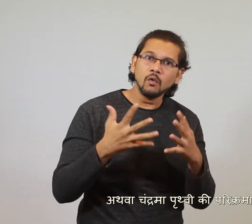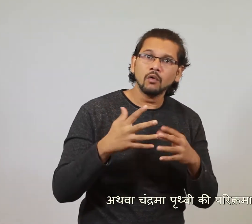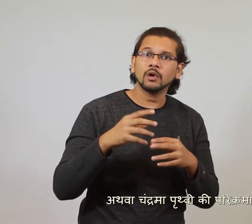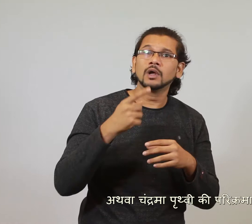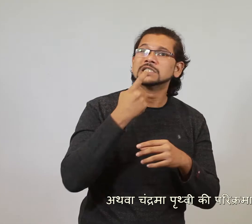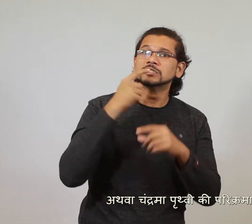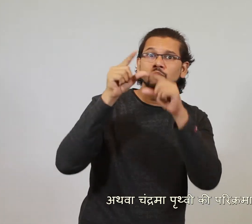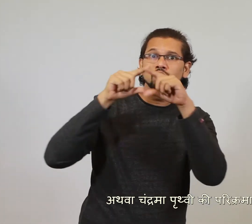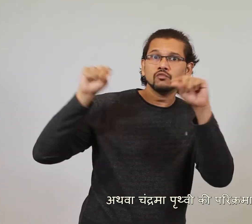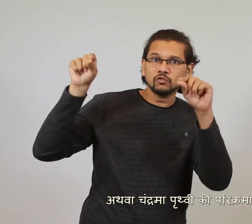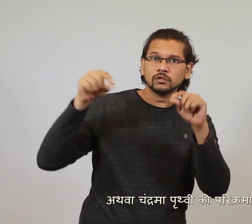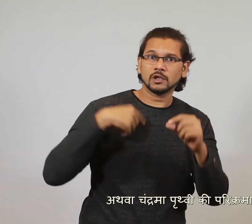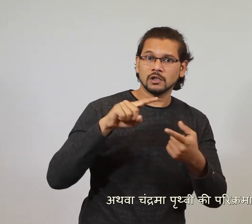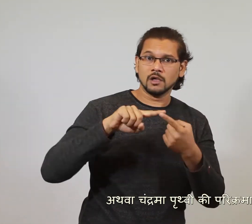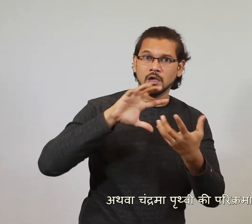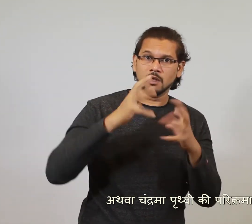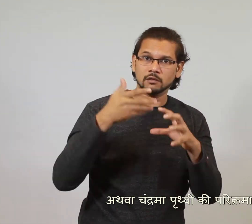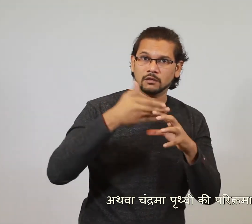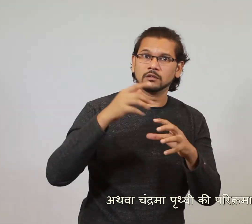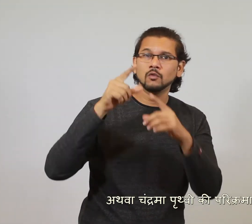अथवा चंद्रमा प्रित्वी की परिक्रमा करता है